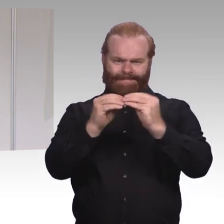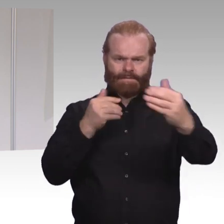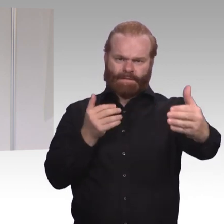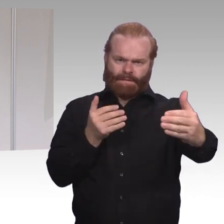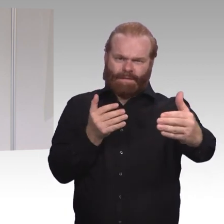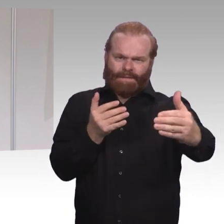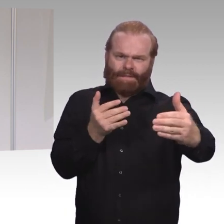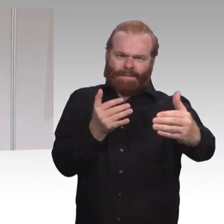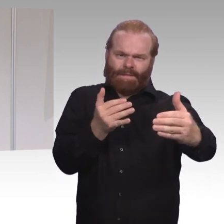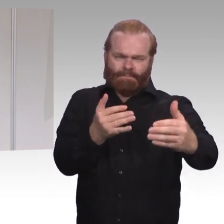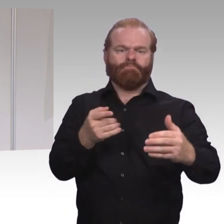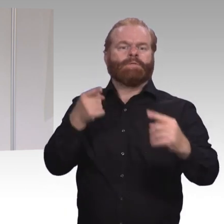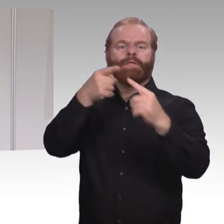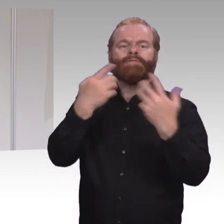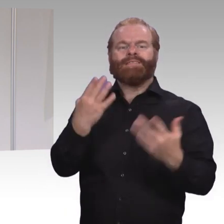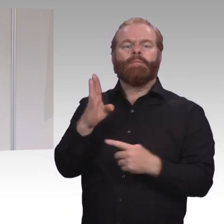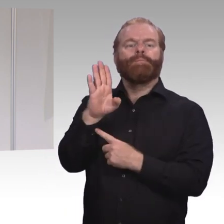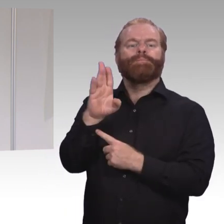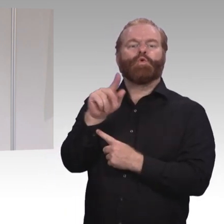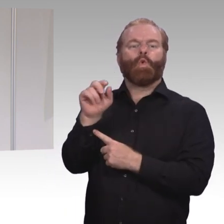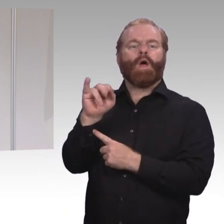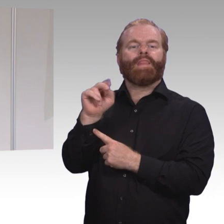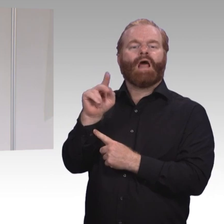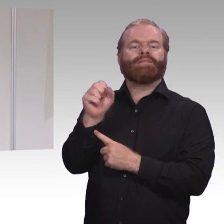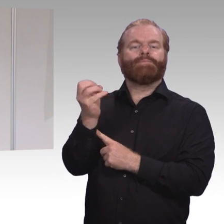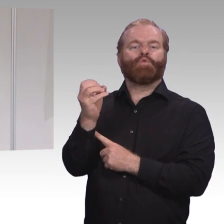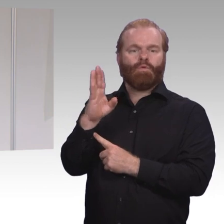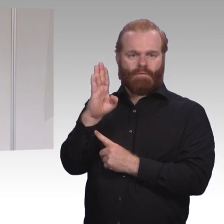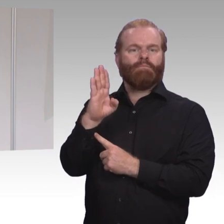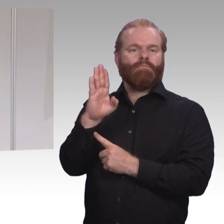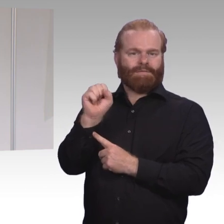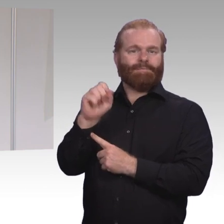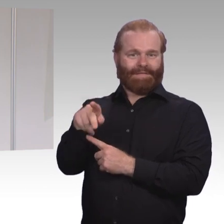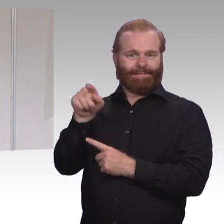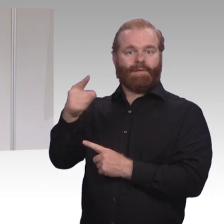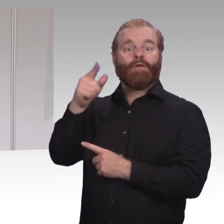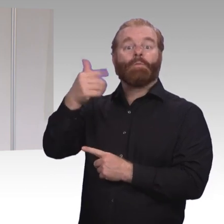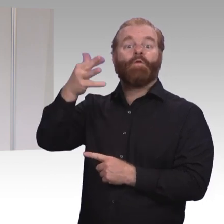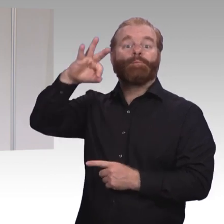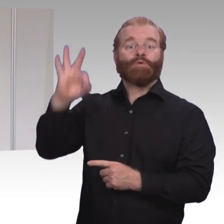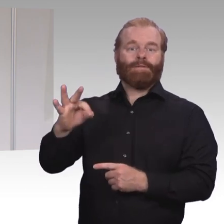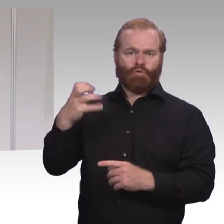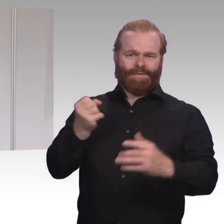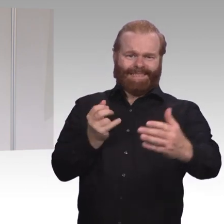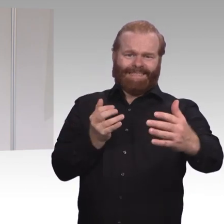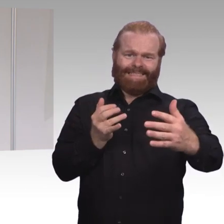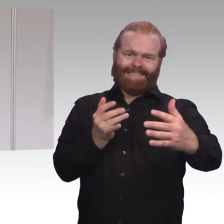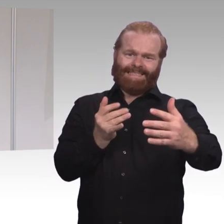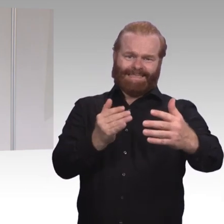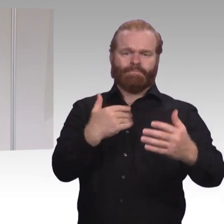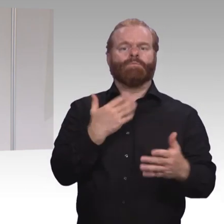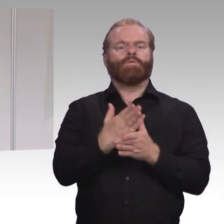NATO angezeigt und er entspricht im Minimum auch unserem Bedarf. Es geht hier, um das ganz deutlich zu